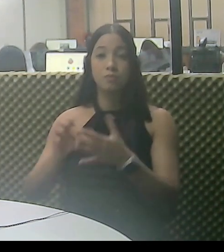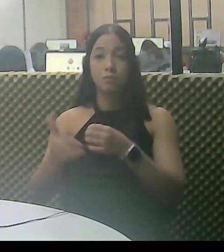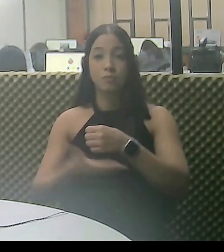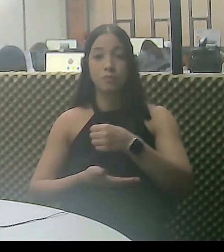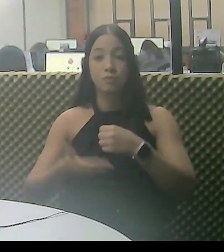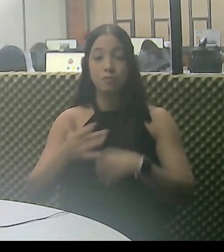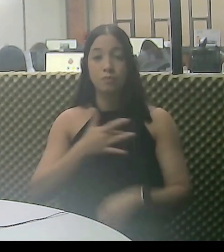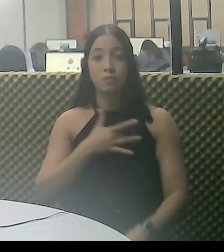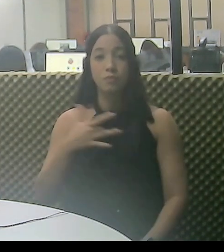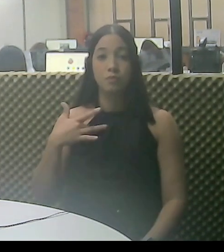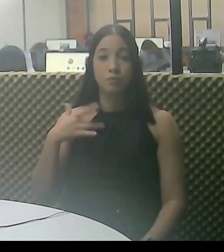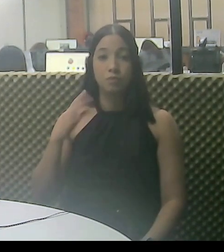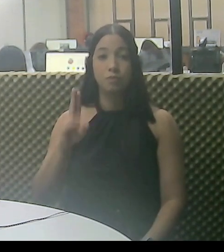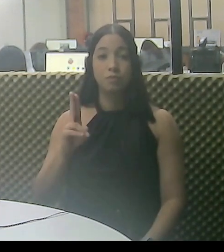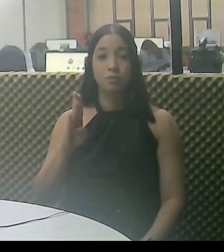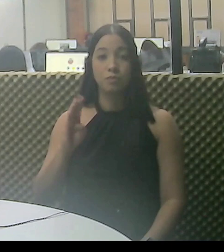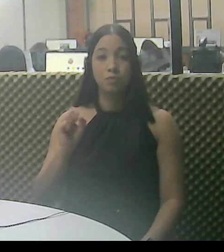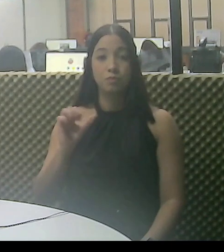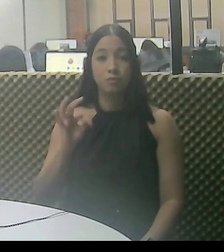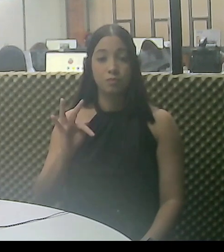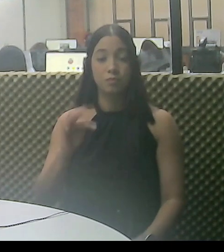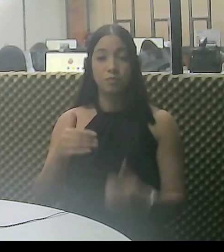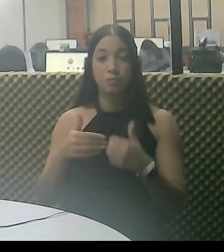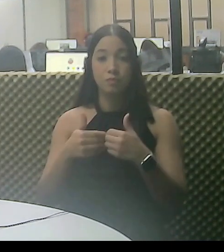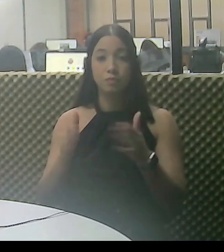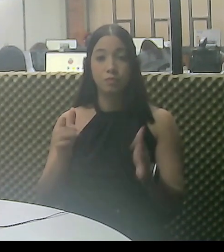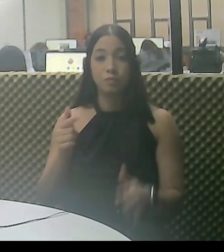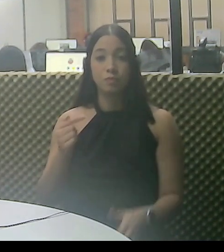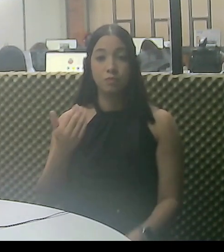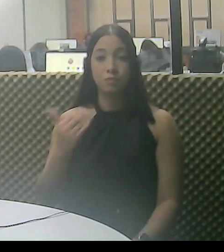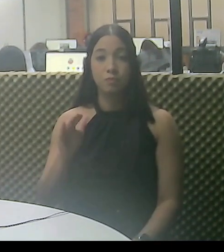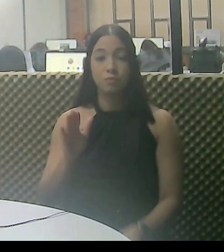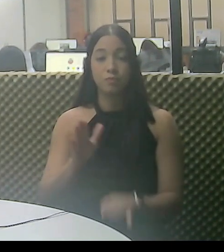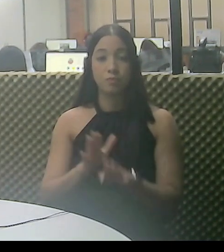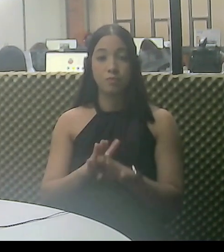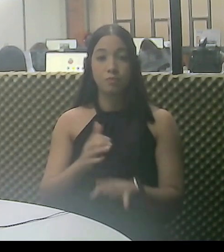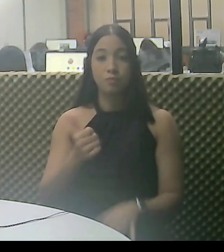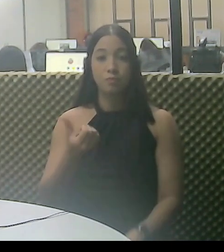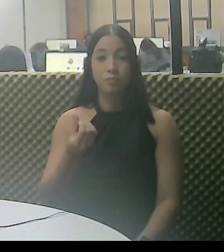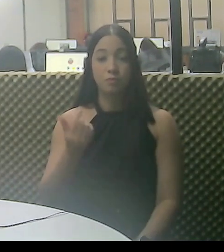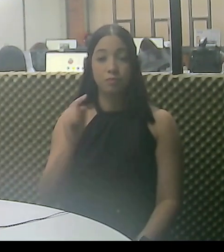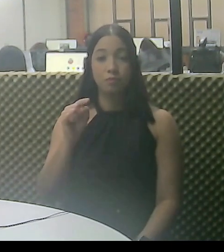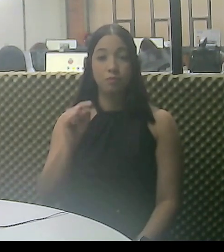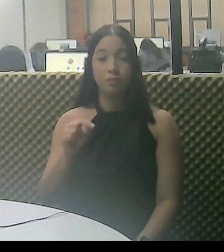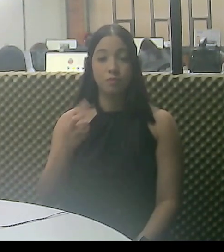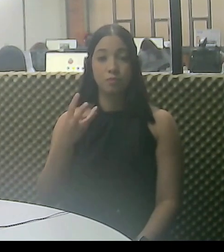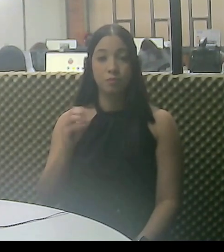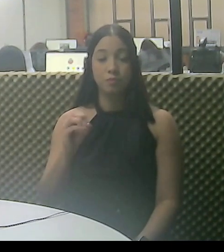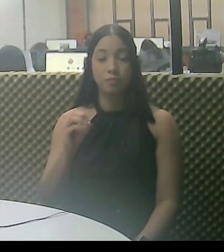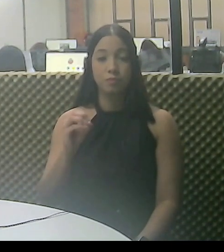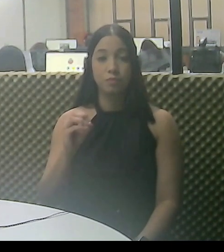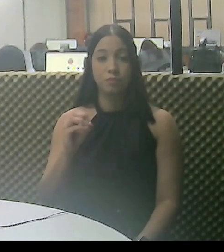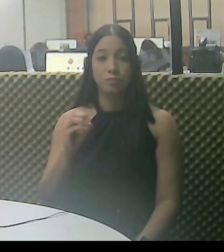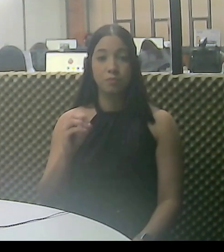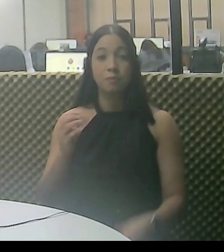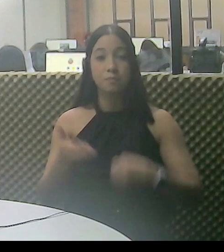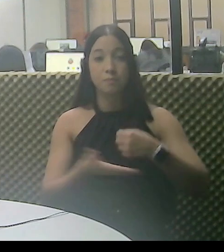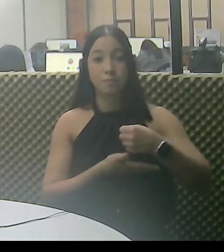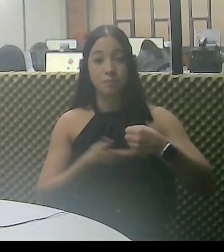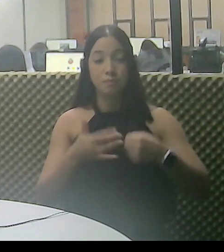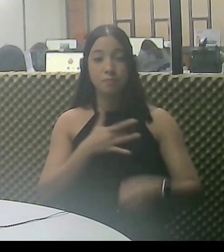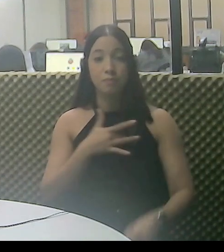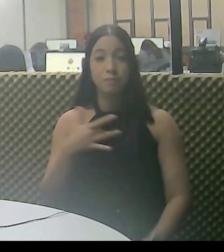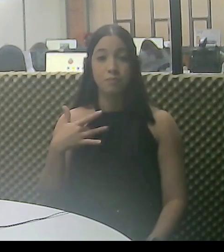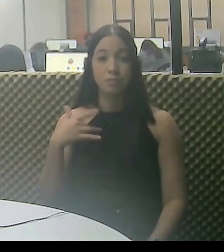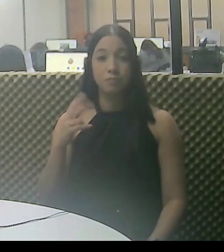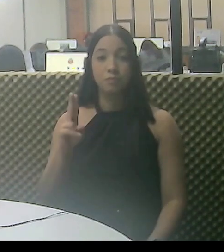da família, as UBSFs, o funcionamento é das 7h30 às 16h30. Já nas unidades básicas de saúde,